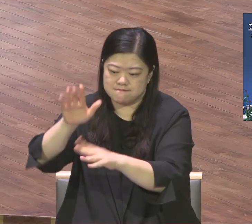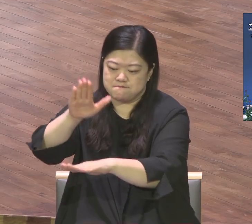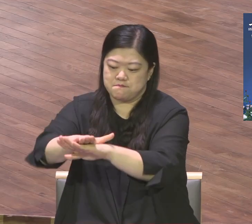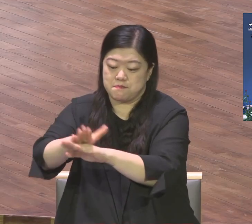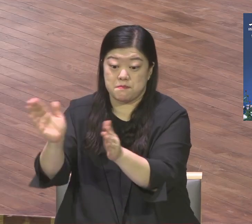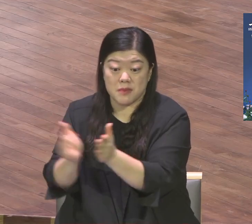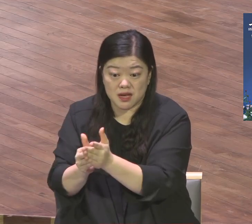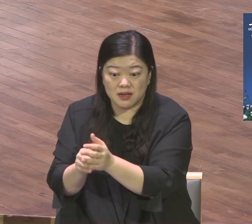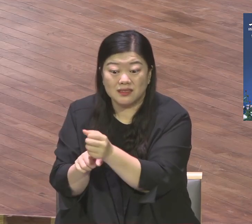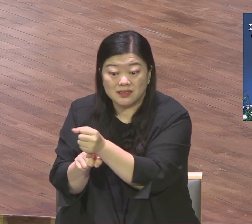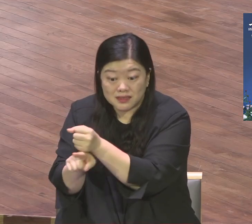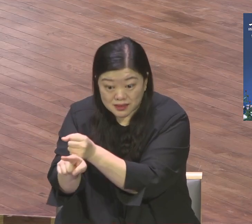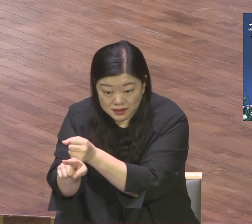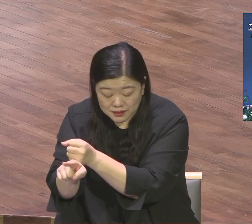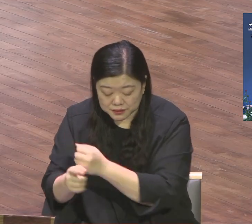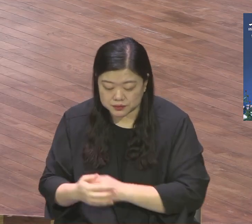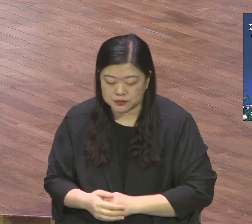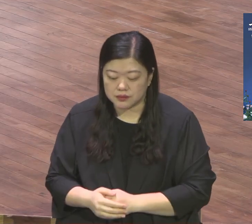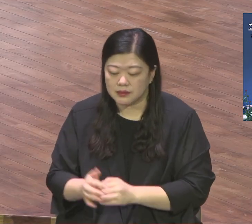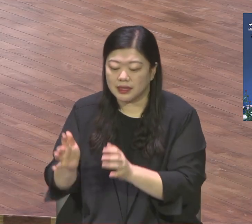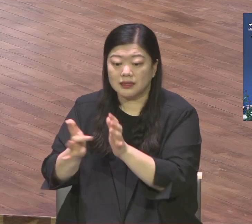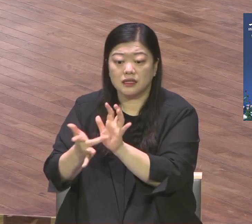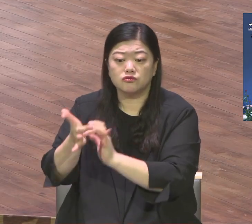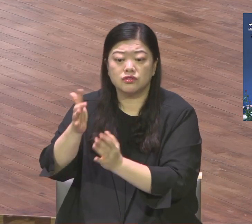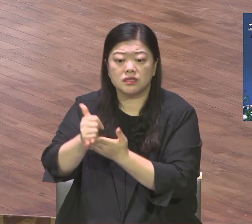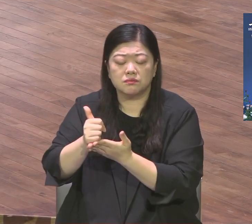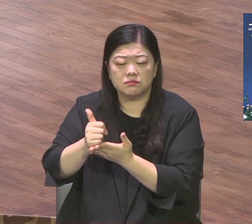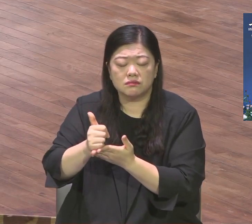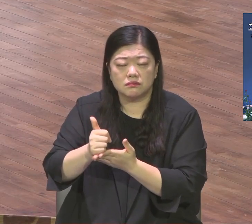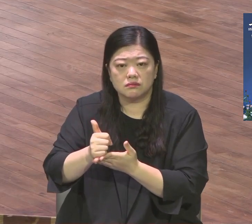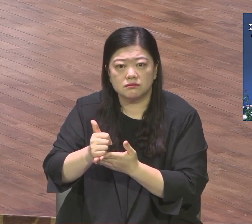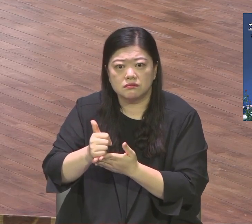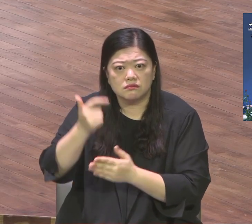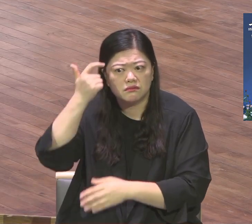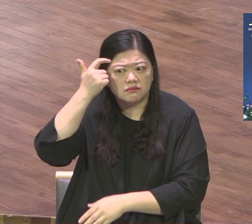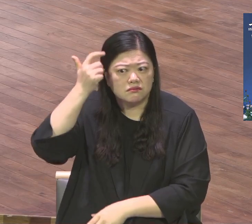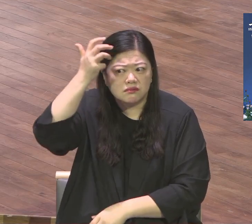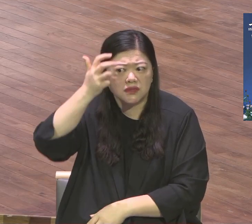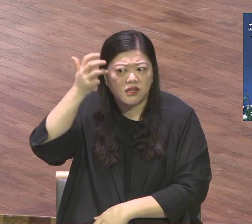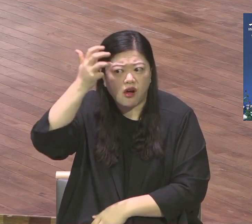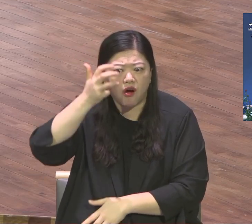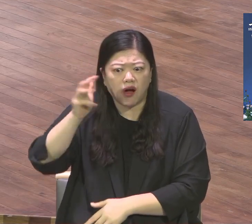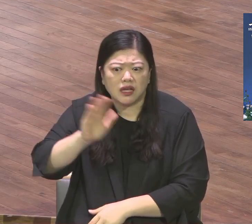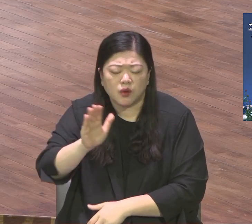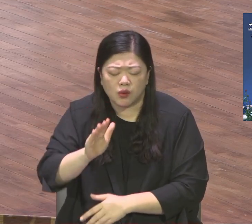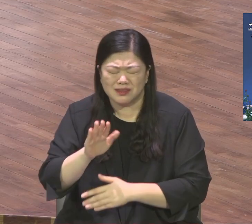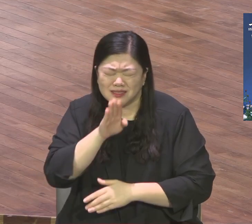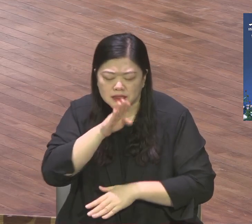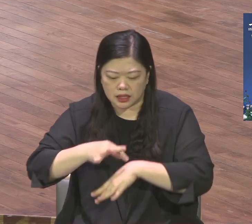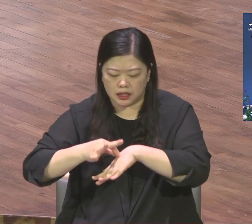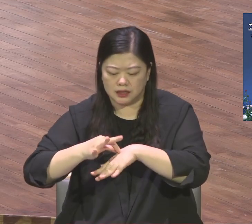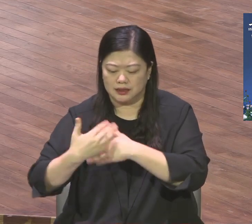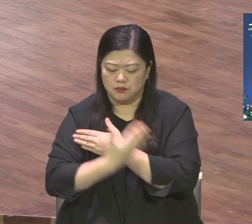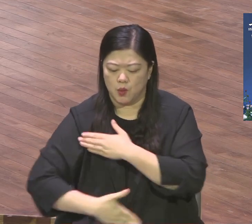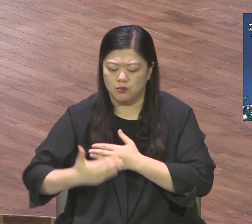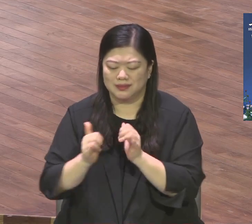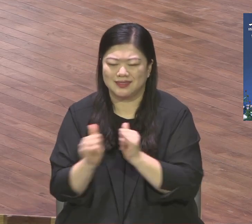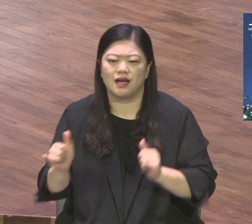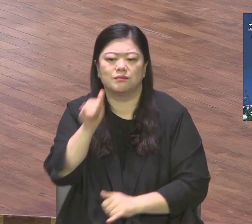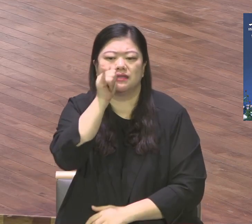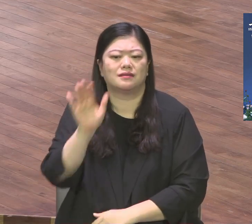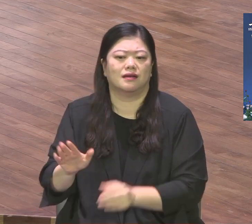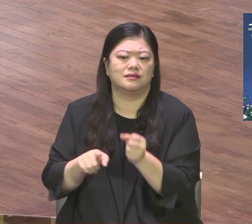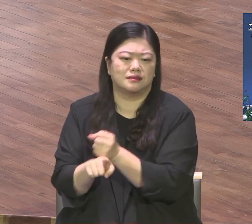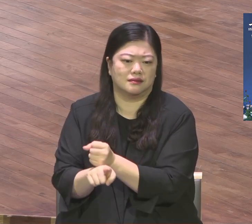생명이신 예수 그리스도가 이 땅에 육신의 몸을 입고 오셨다는 것이 분명한 역사적 사실임을 밝히고 있는